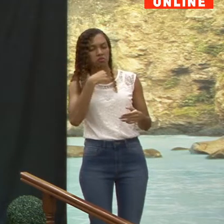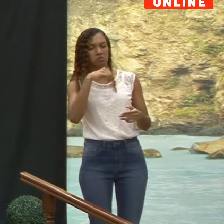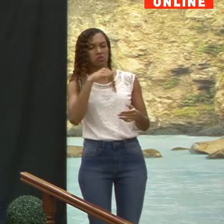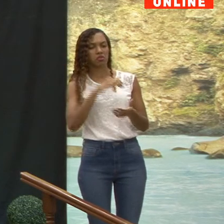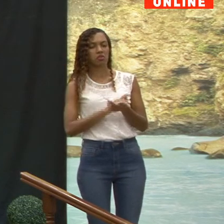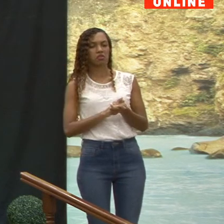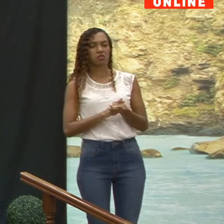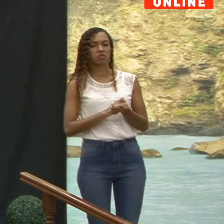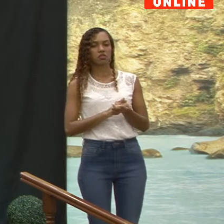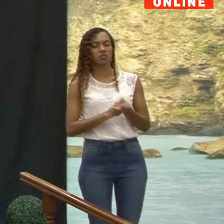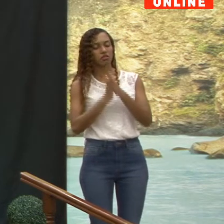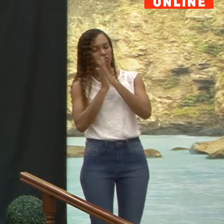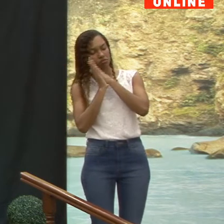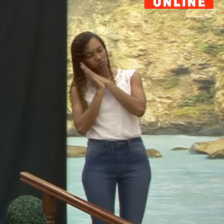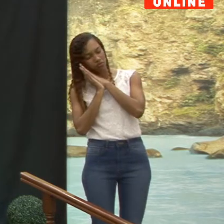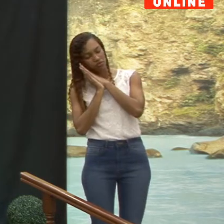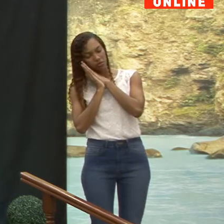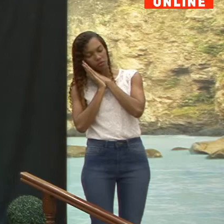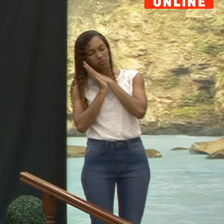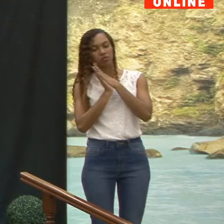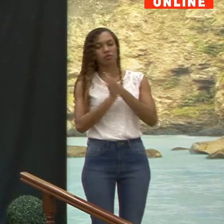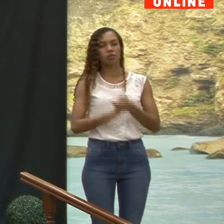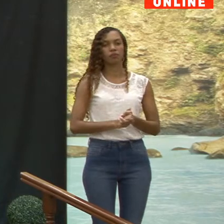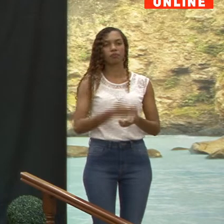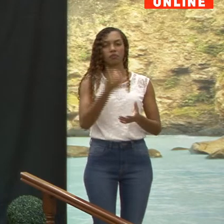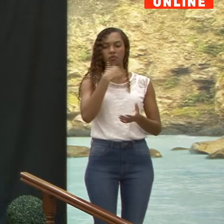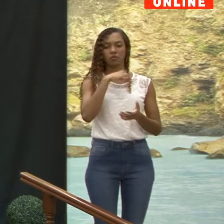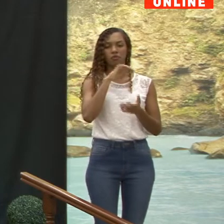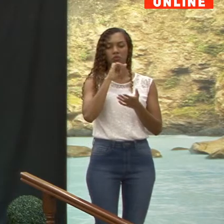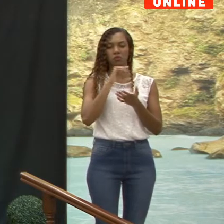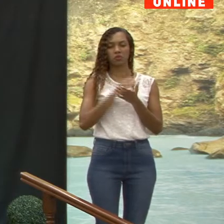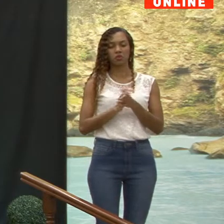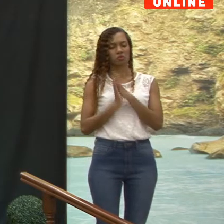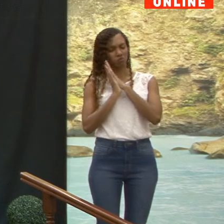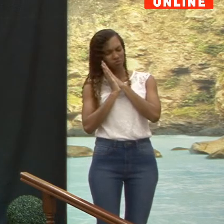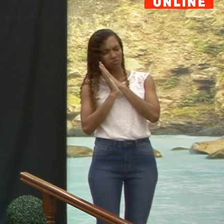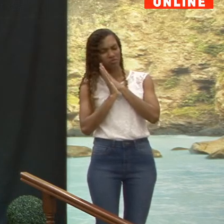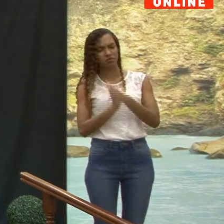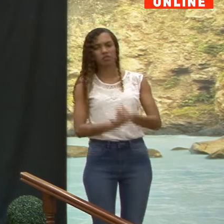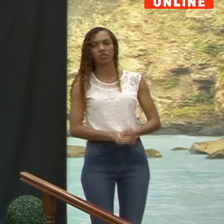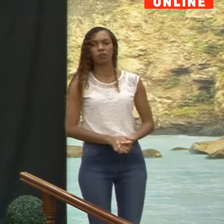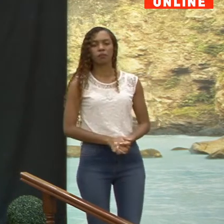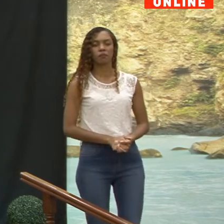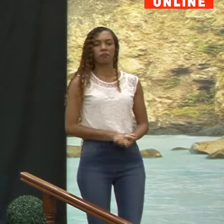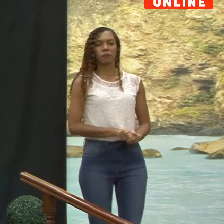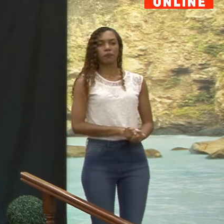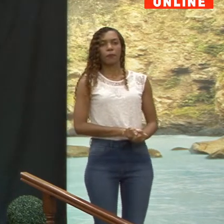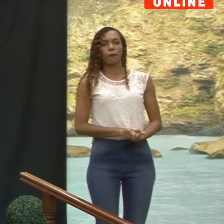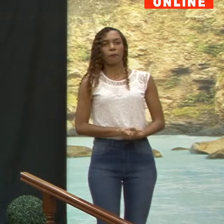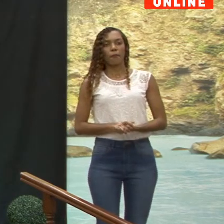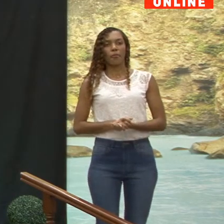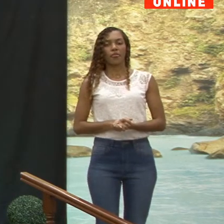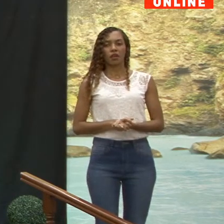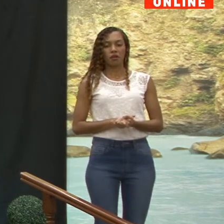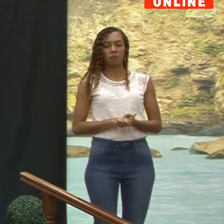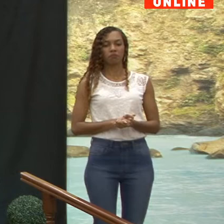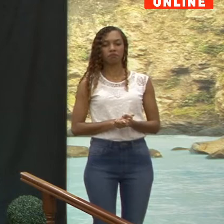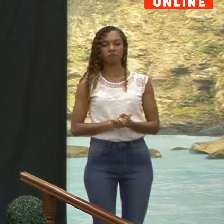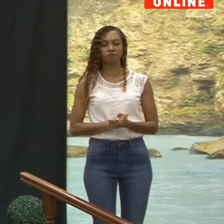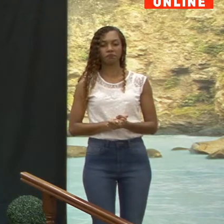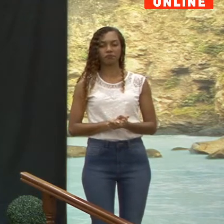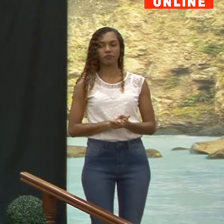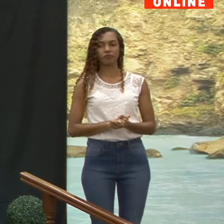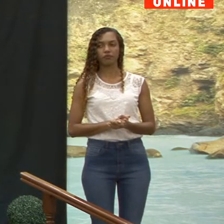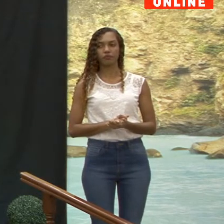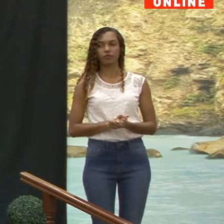Como pode? E também essa mulher deve estar desmaiada, porque fazendo sexo não acordar. Essa foi